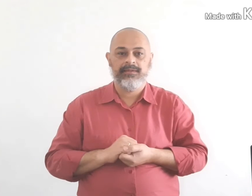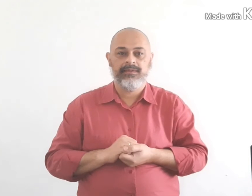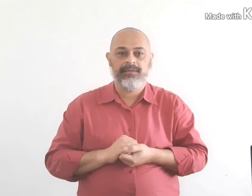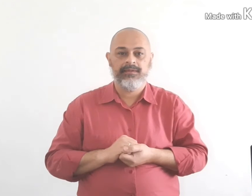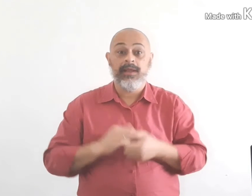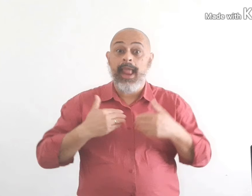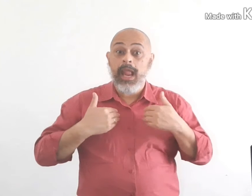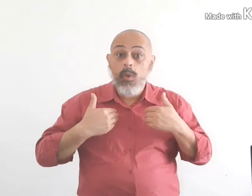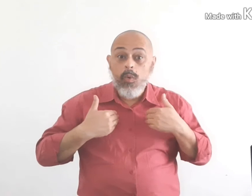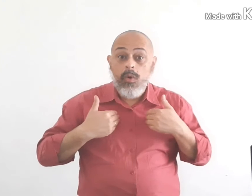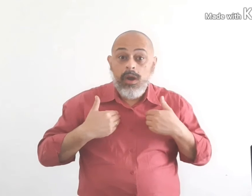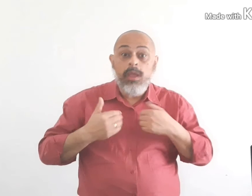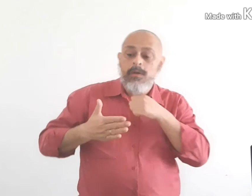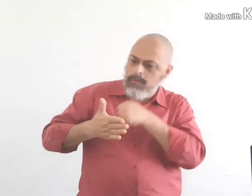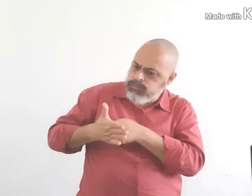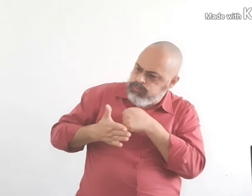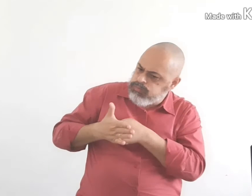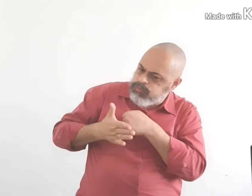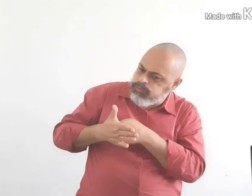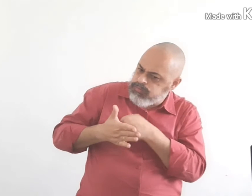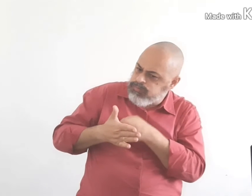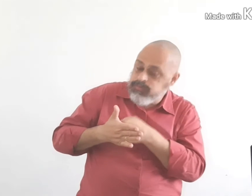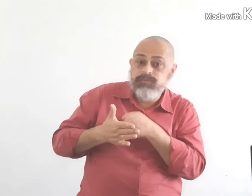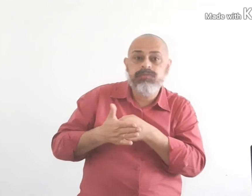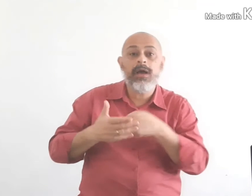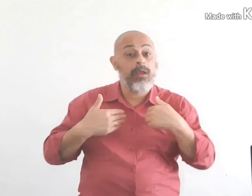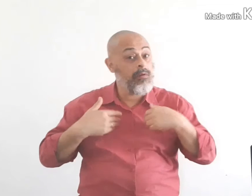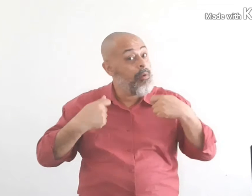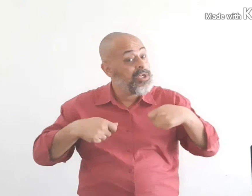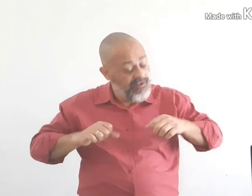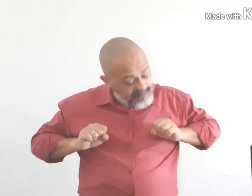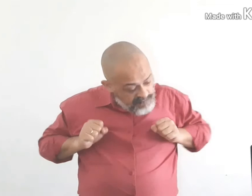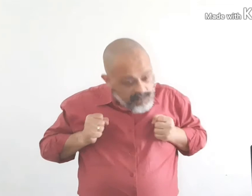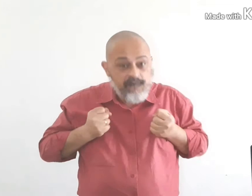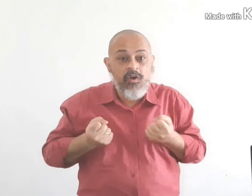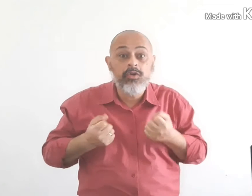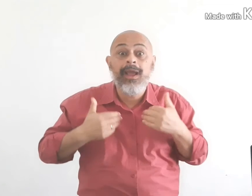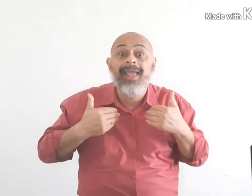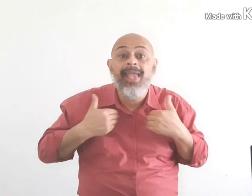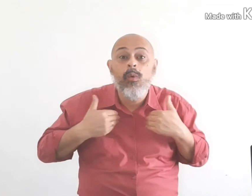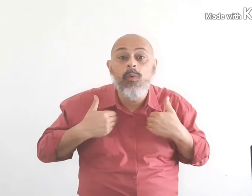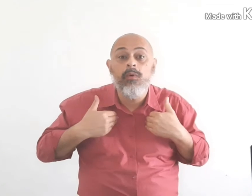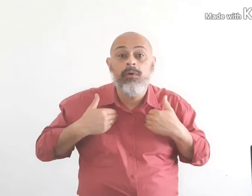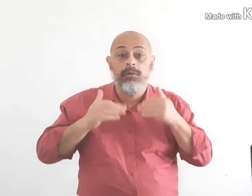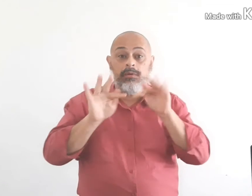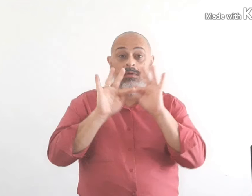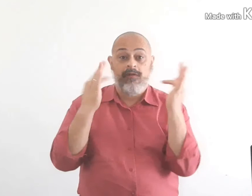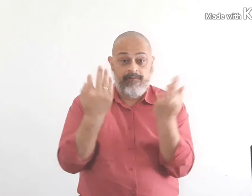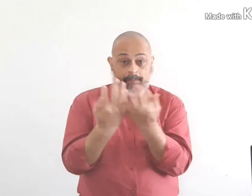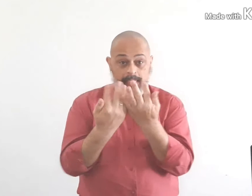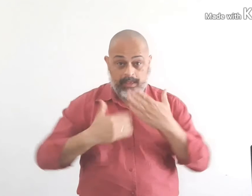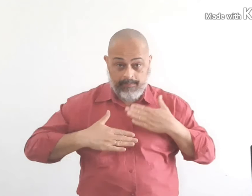Eu procuro lutar o que for necessário para que eu, minha família e a igreja que eu